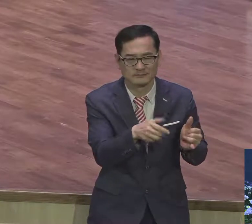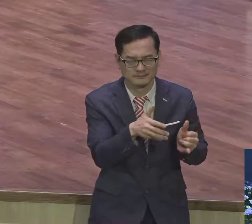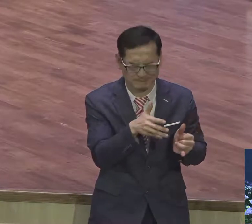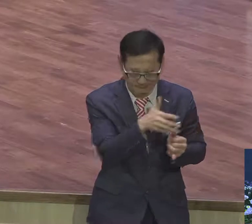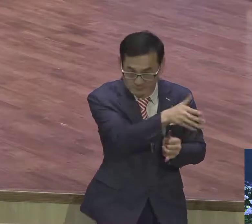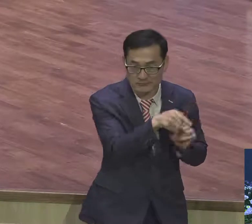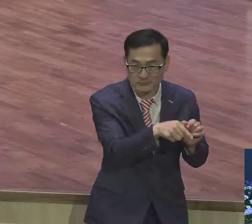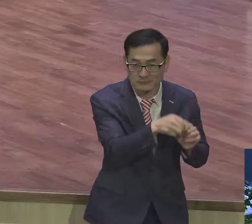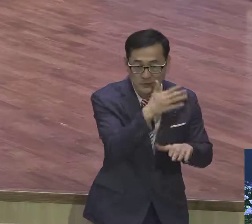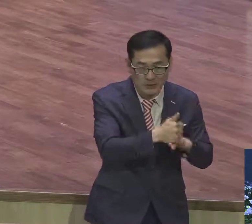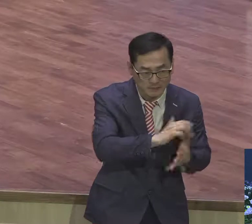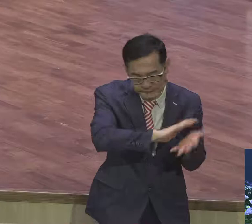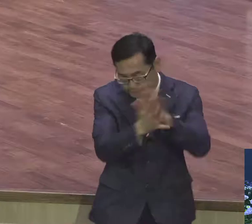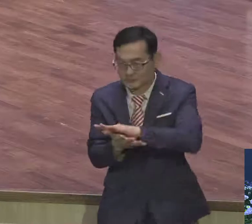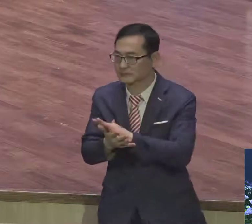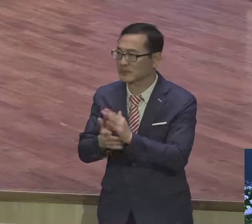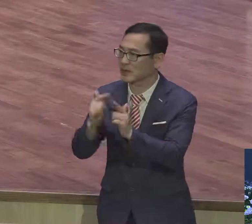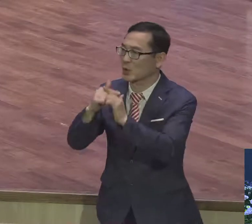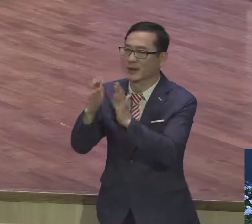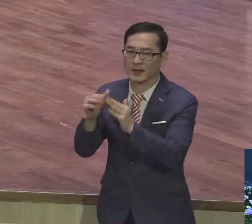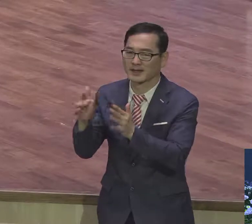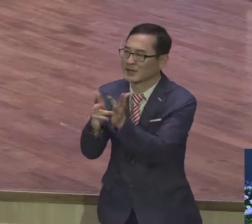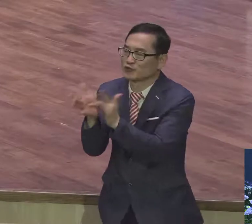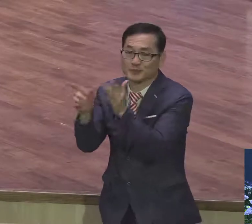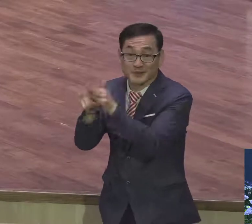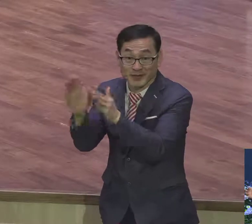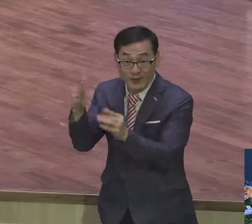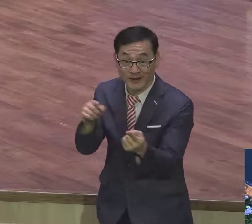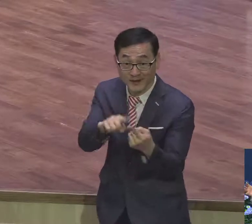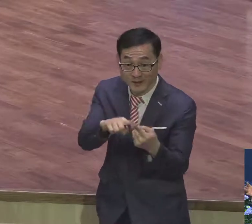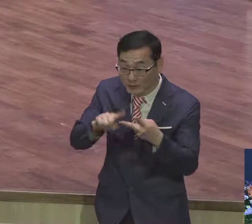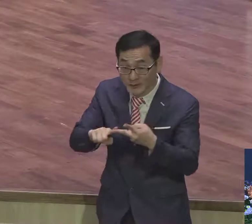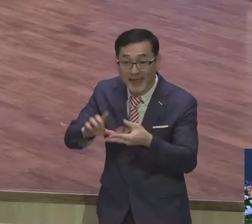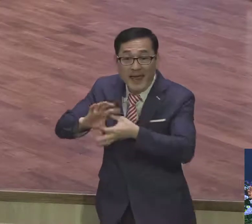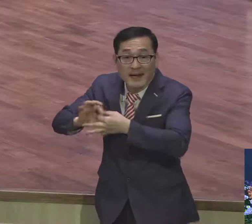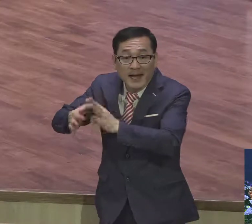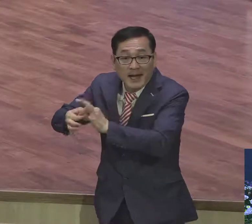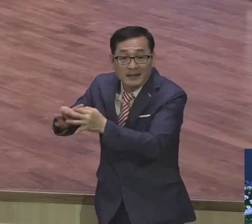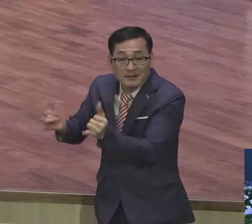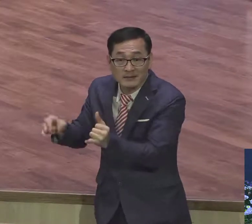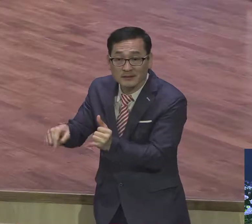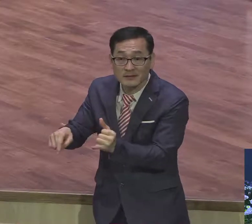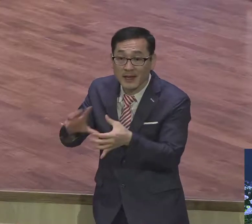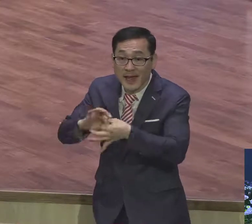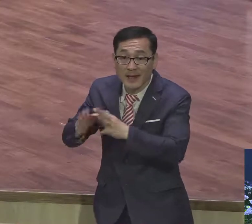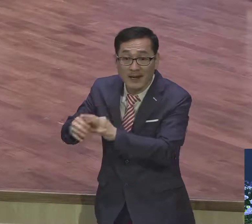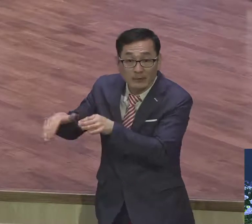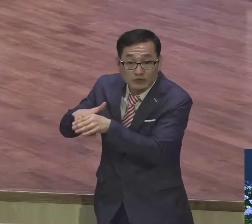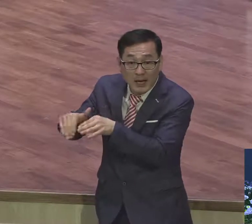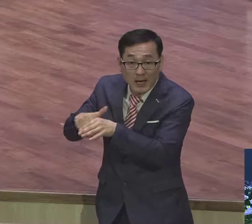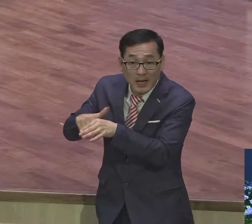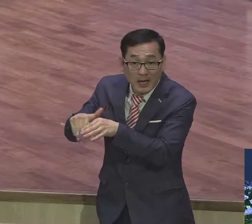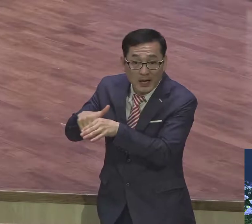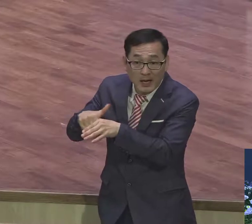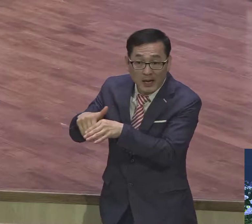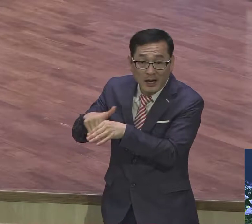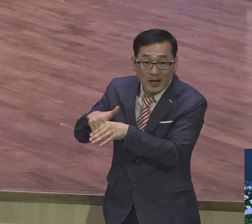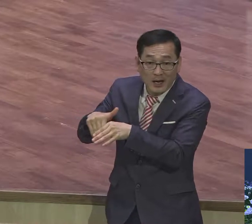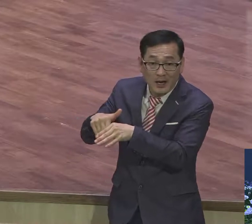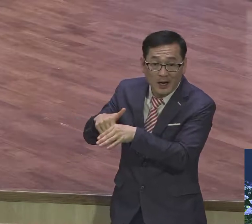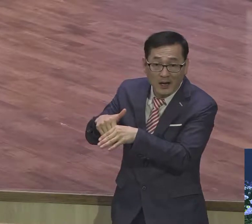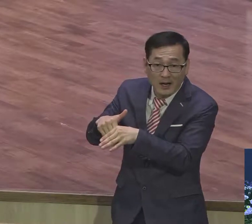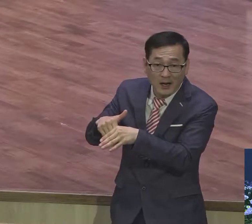또 어떤 사람은 헬라 문화 당시 헬라 문화가 세계 최고였어요 성경도 신약은 헬라로